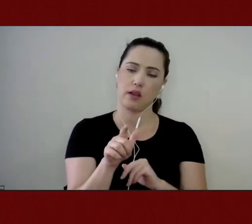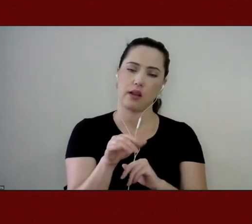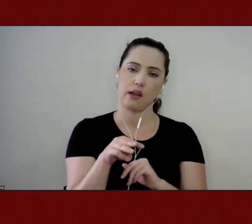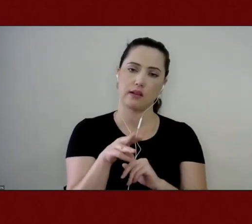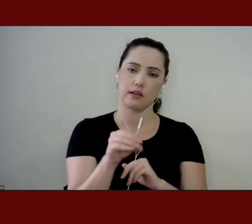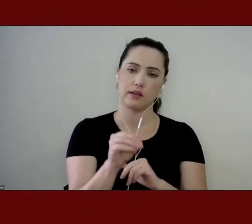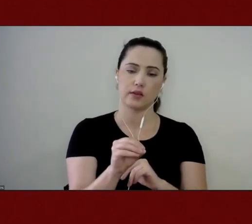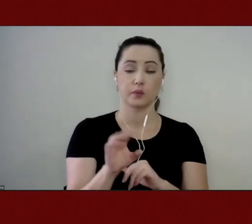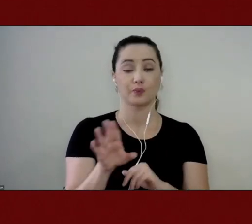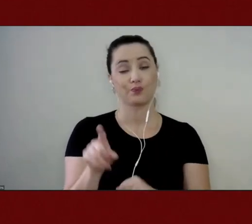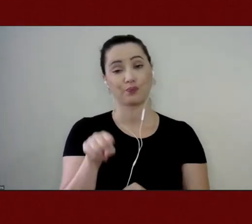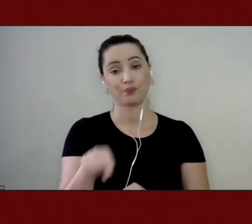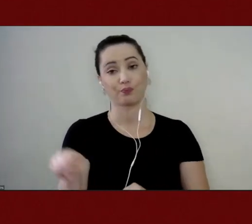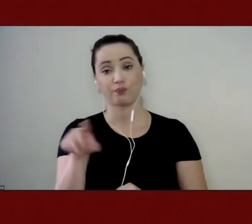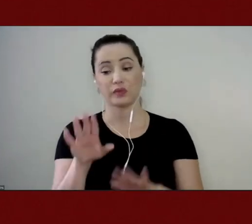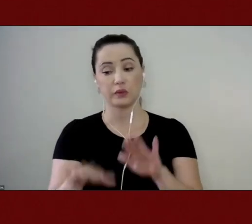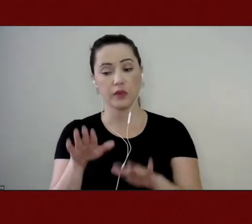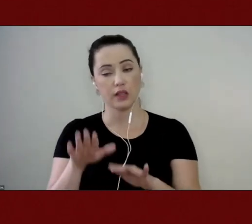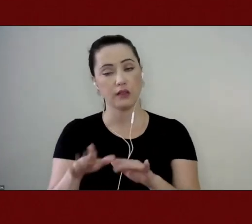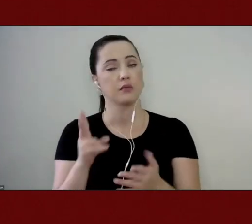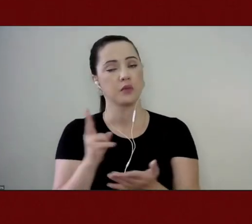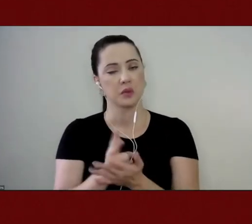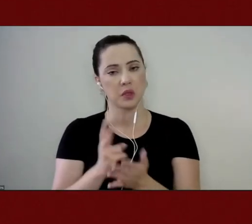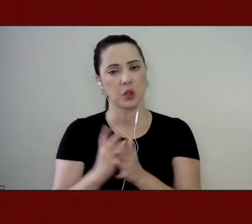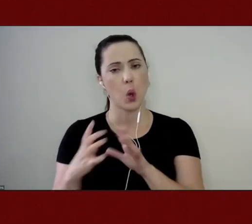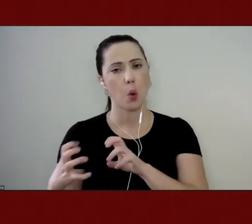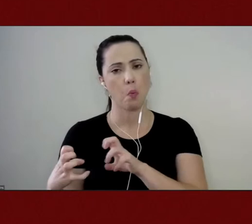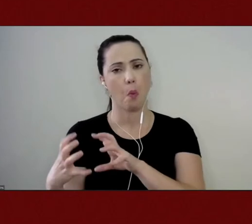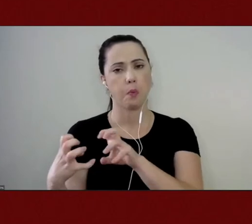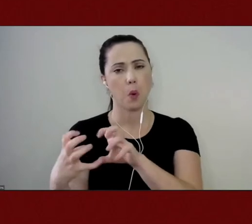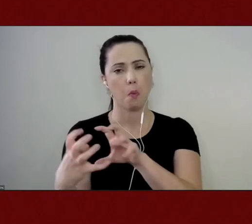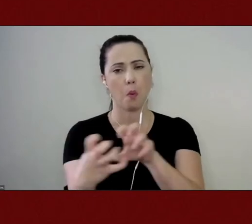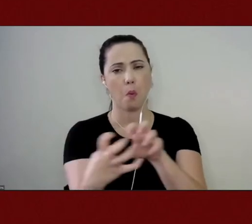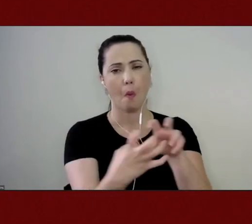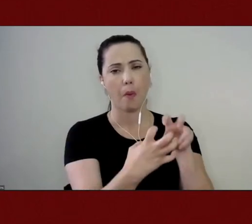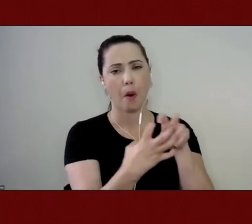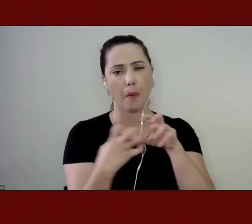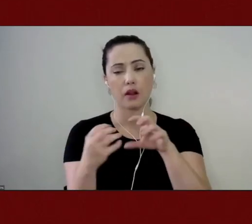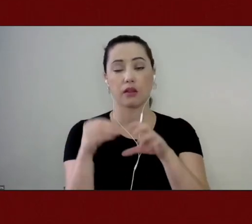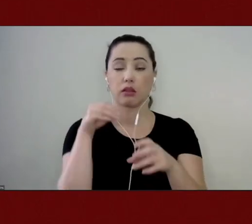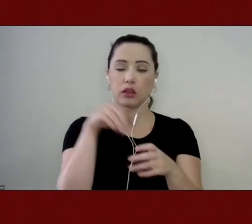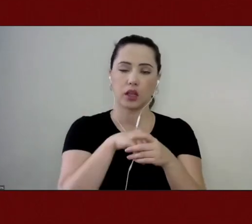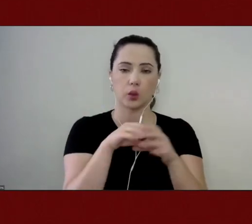Assim mesmo, com muitos choques, né, com muitas tensões vividas